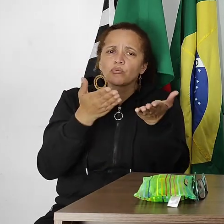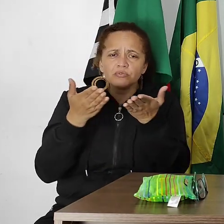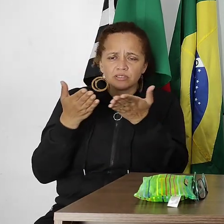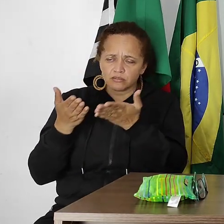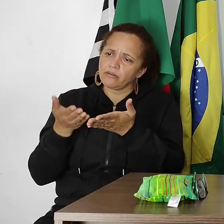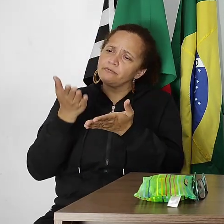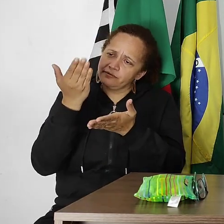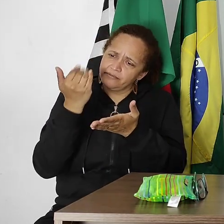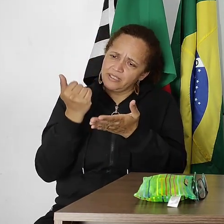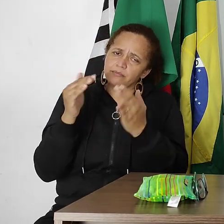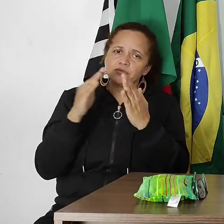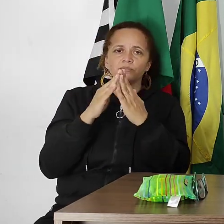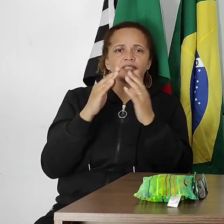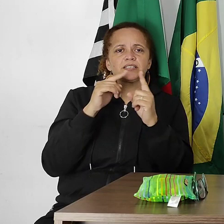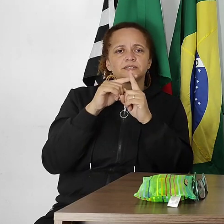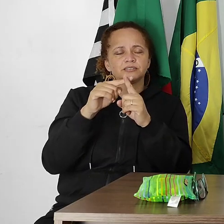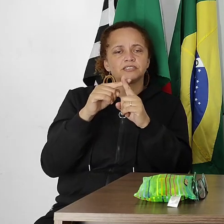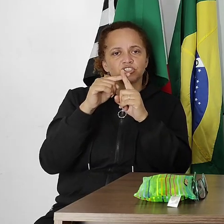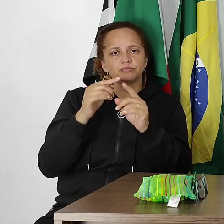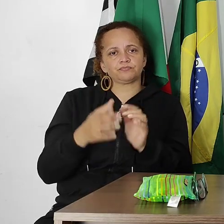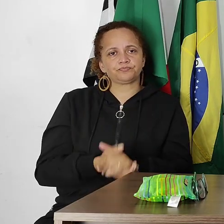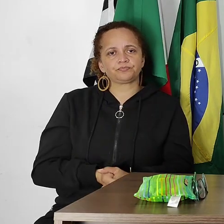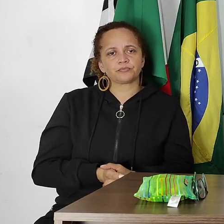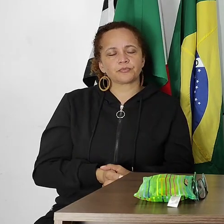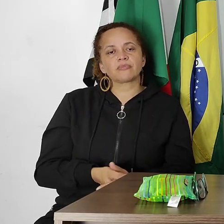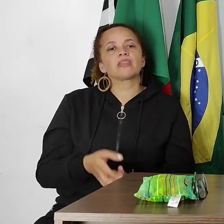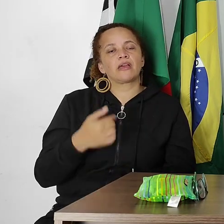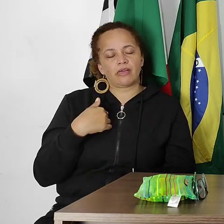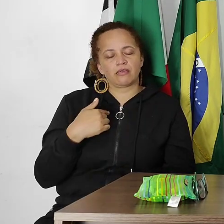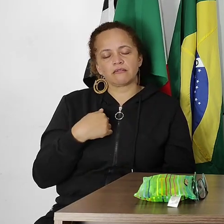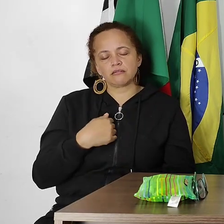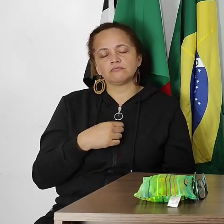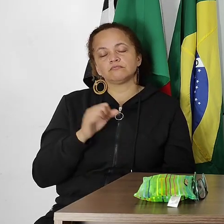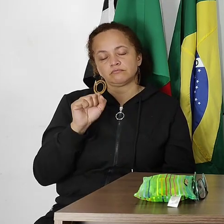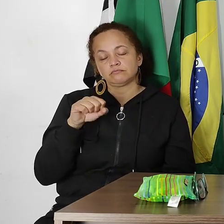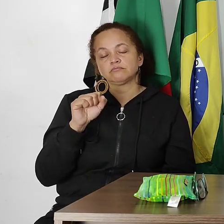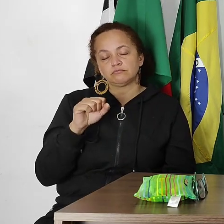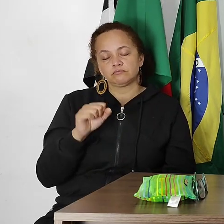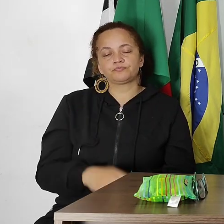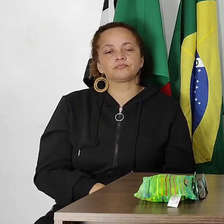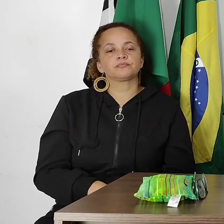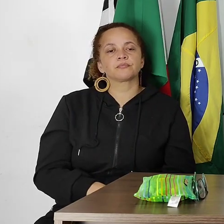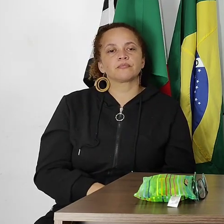igreja. Aí eu falei: tá bom. Nesse meio tempo,